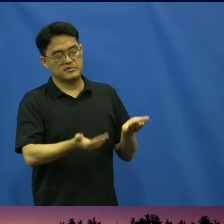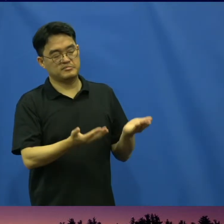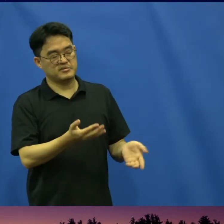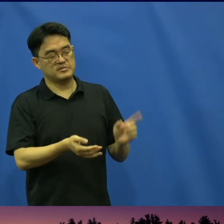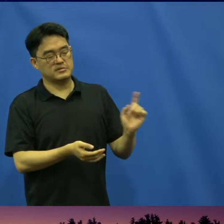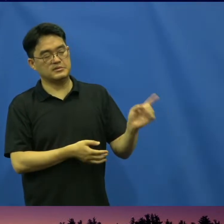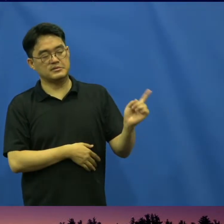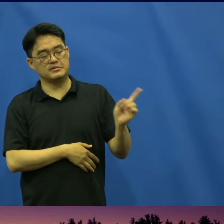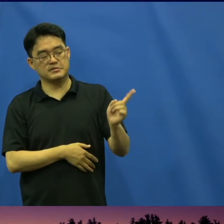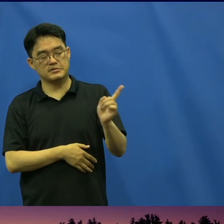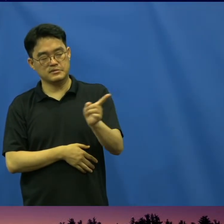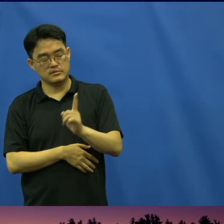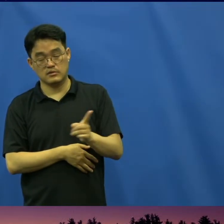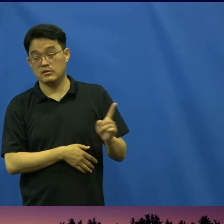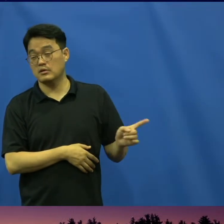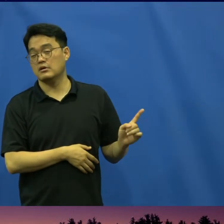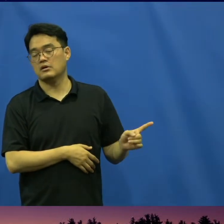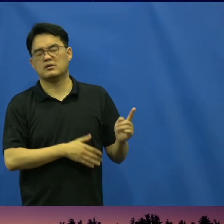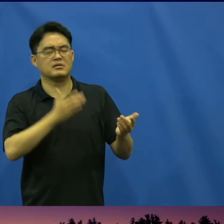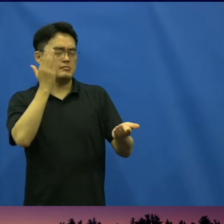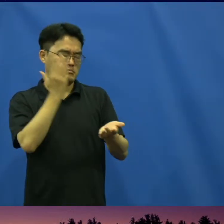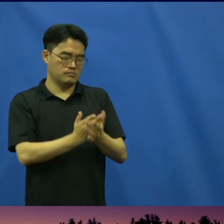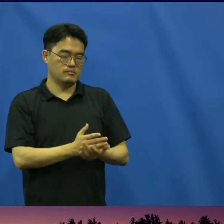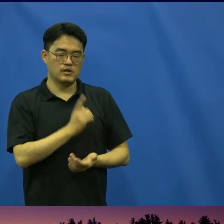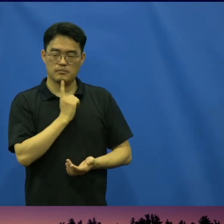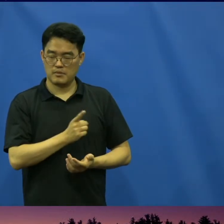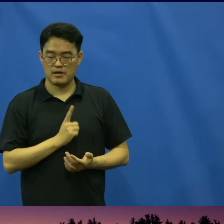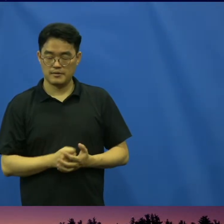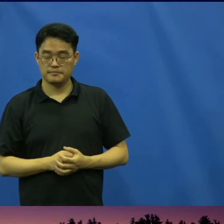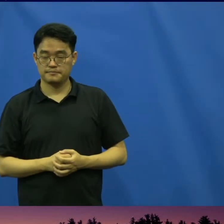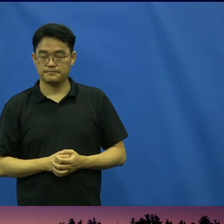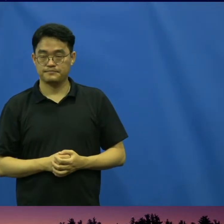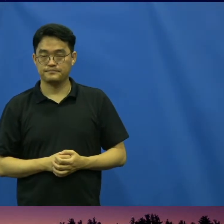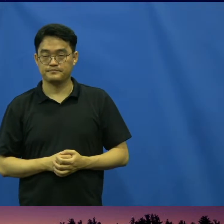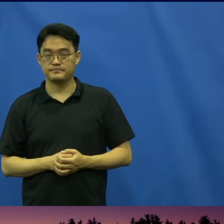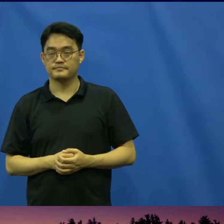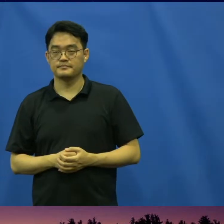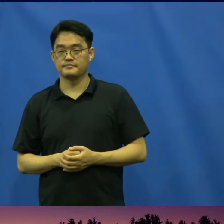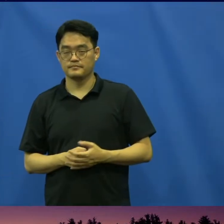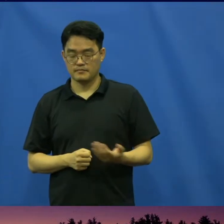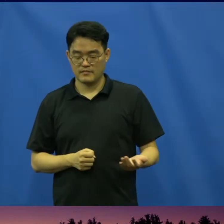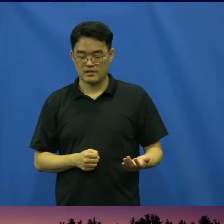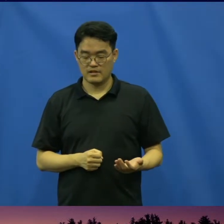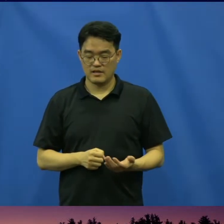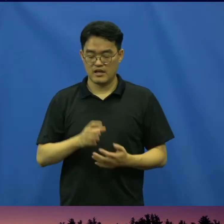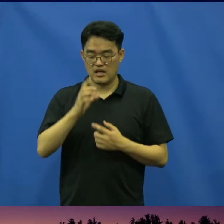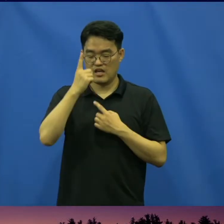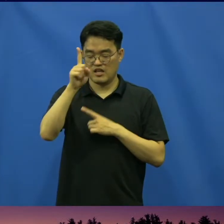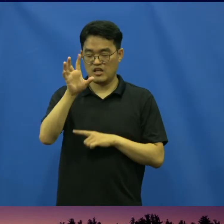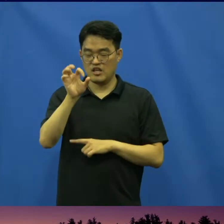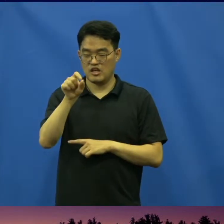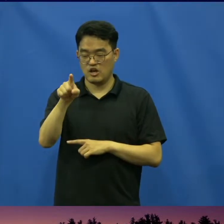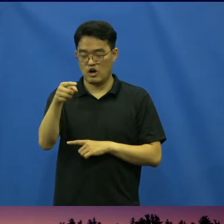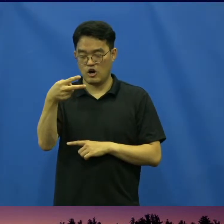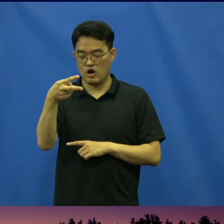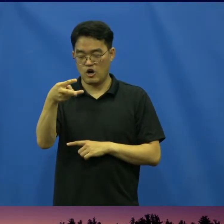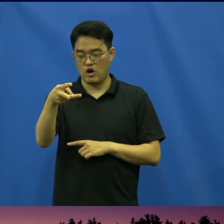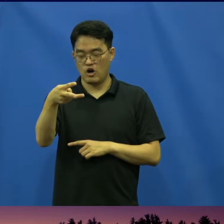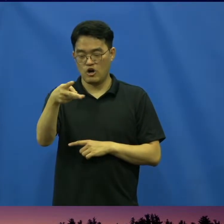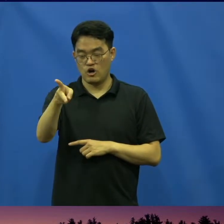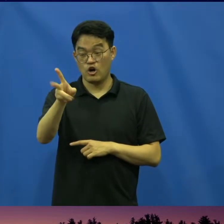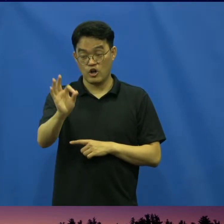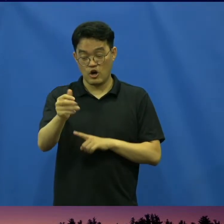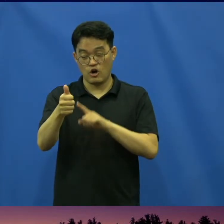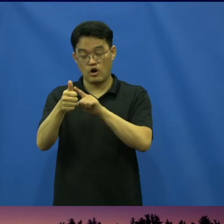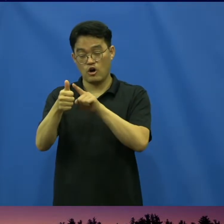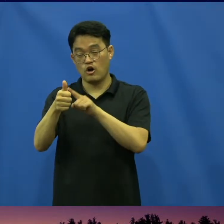그래서 고인이 되신 이 이런 곳으로 스카기고 그의 글들에 그냥 번뜩번뜩하는 것들이 있지만 하나님의 은혜를 알지 못하면 결국은